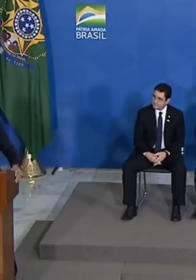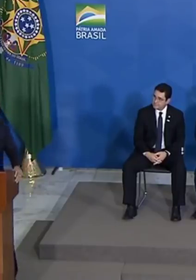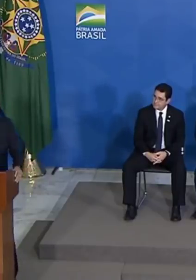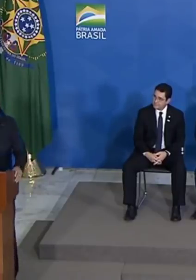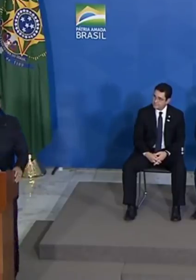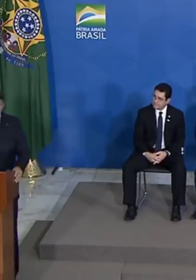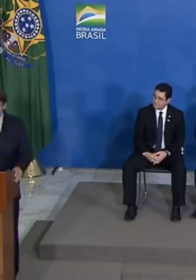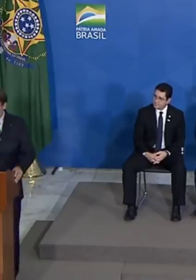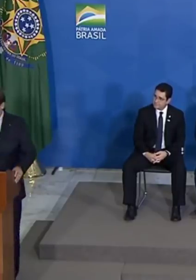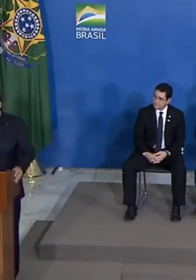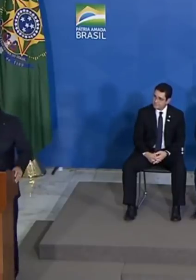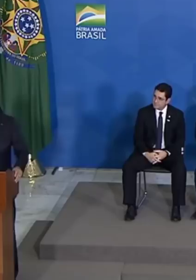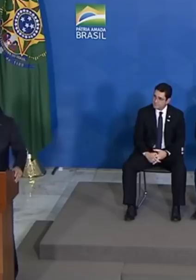Naban,